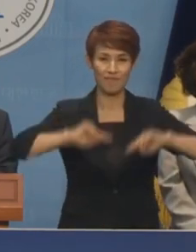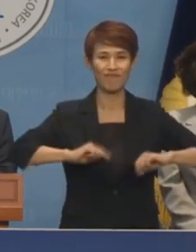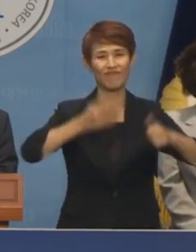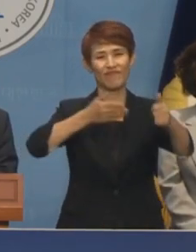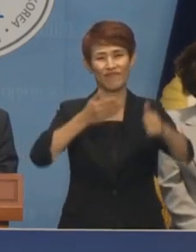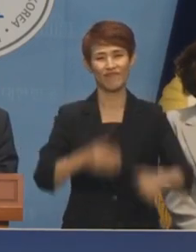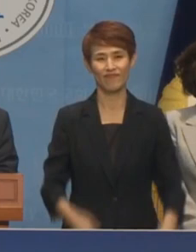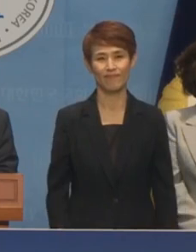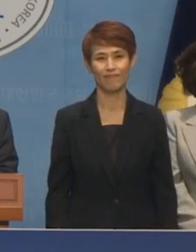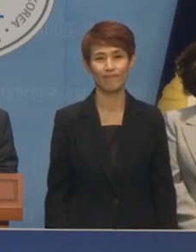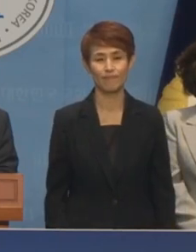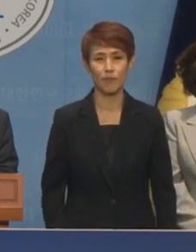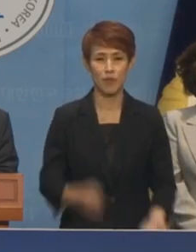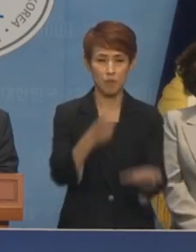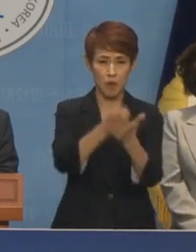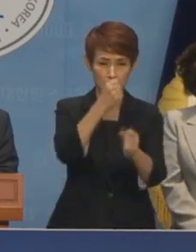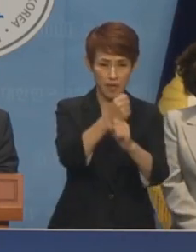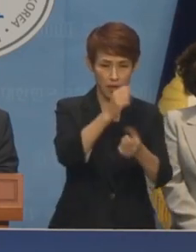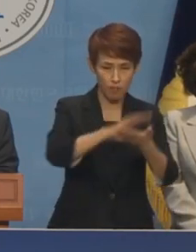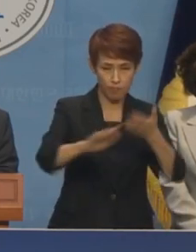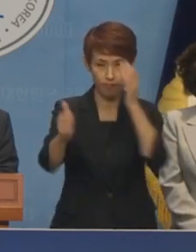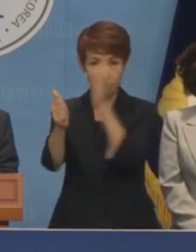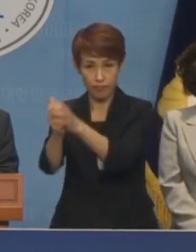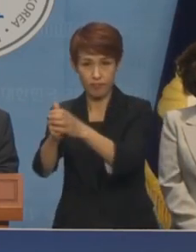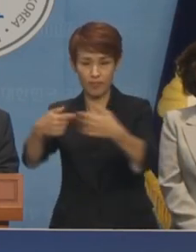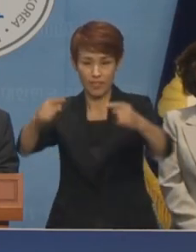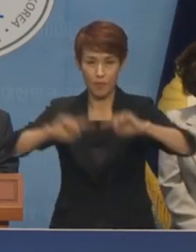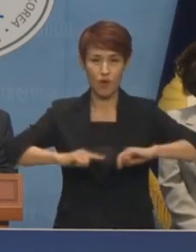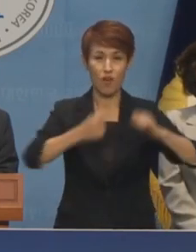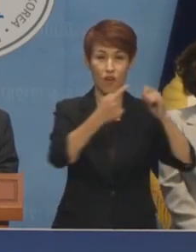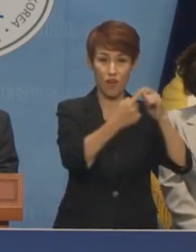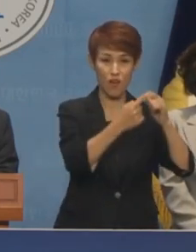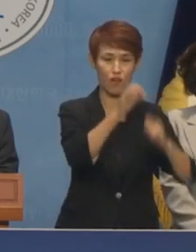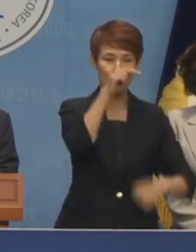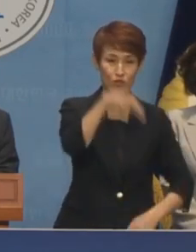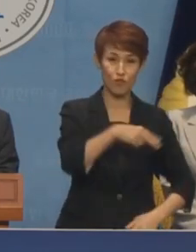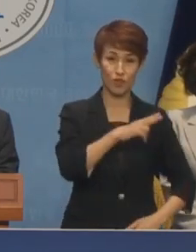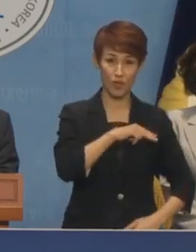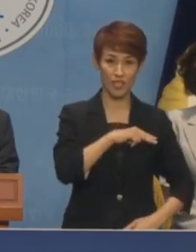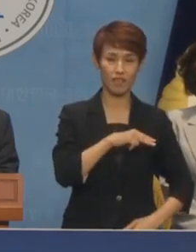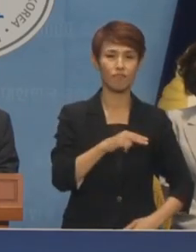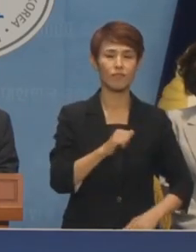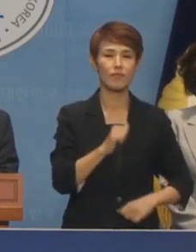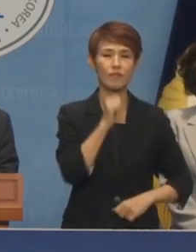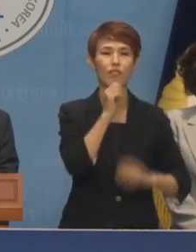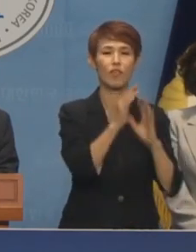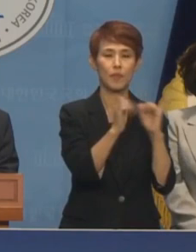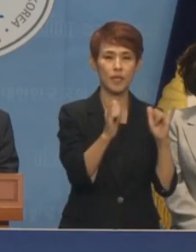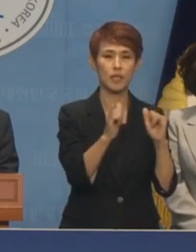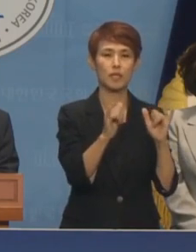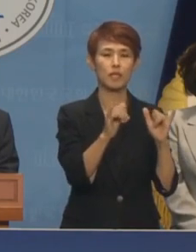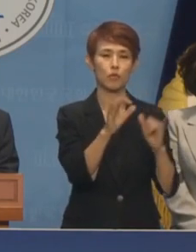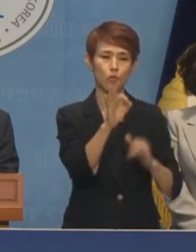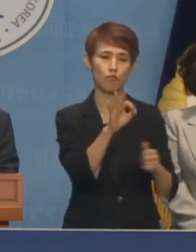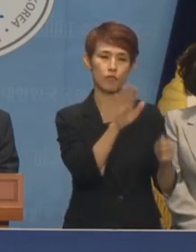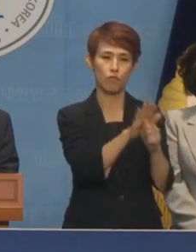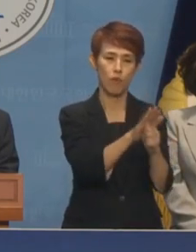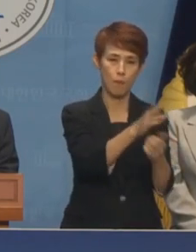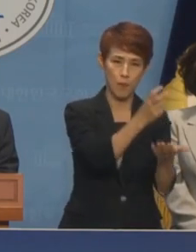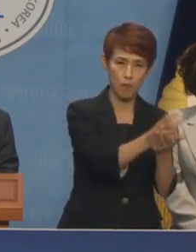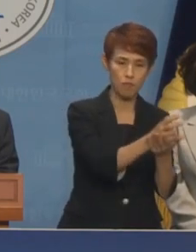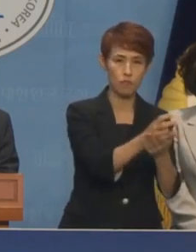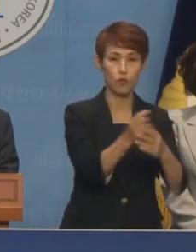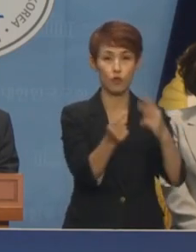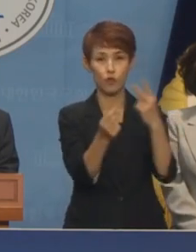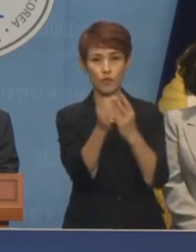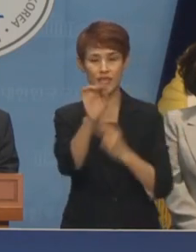부탁드립니다. 입법 이어달리기 에피소드 1에 참여한 위성건 의원이 서민금융지원법, 에피소드 2에